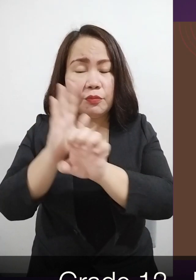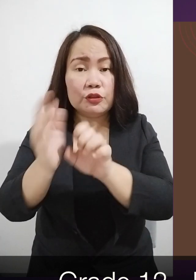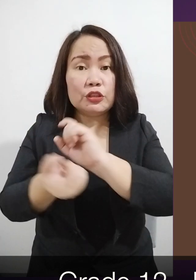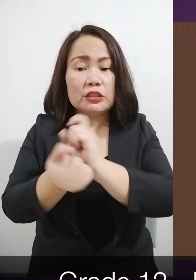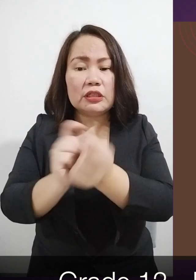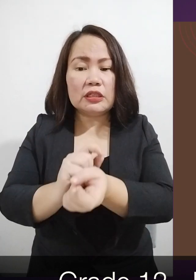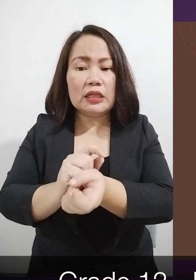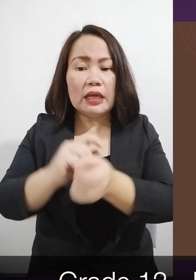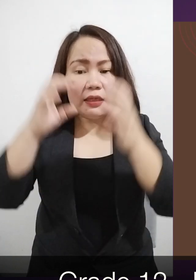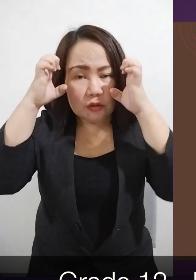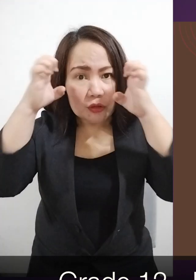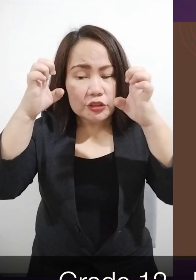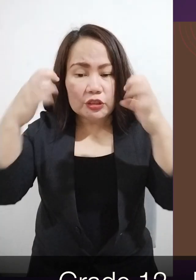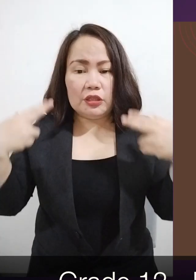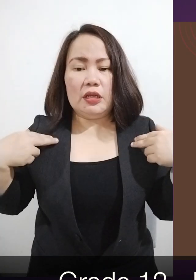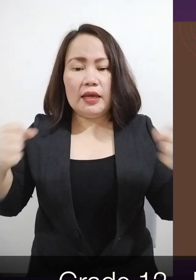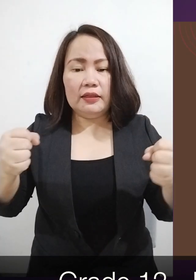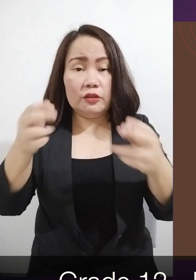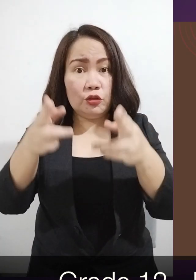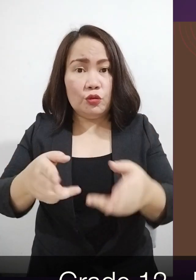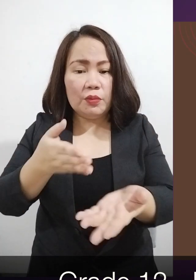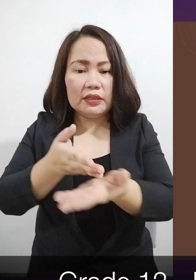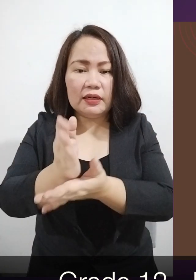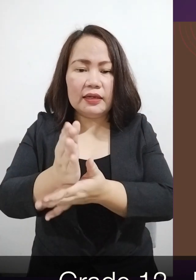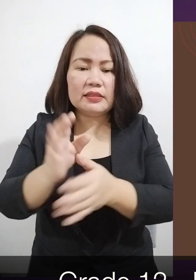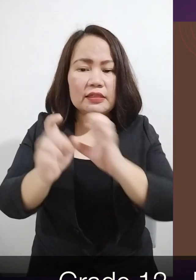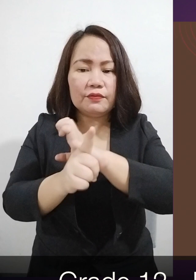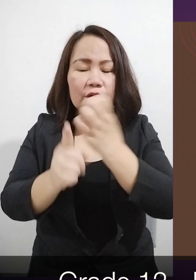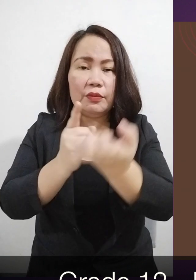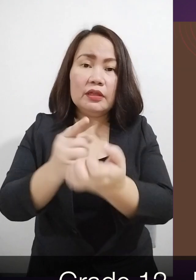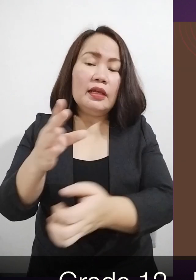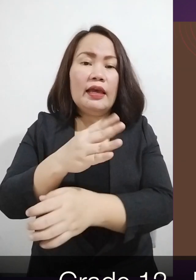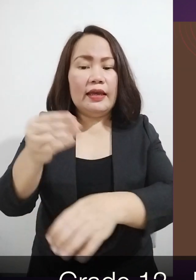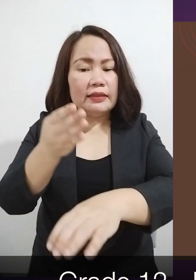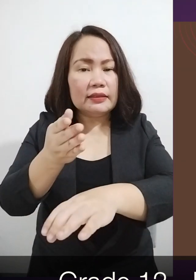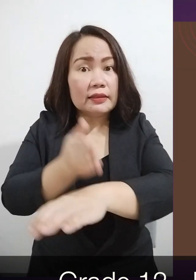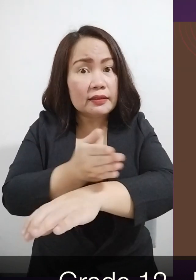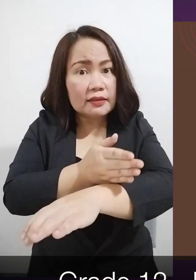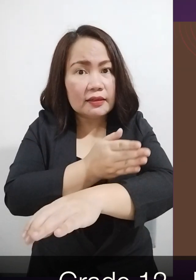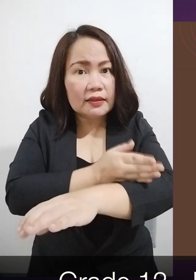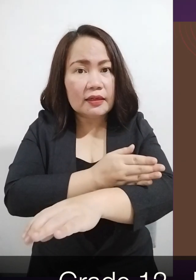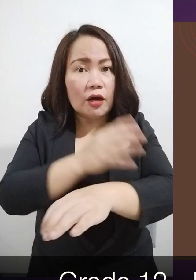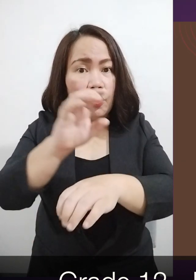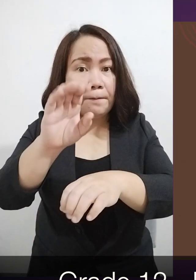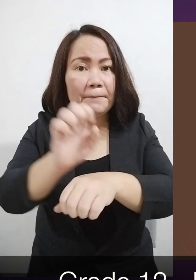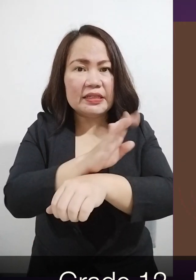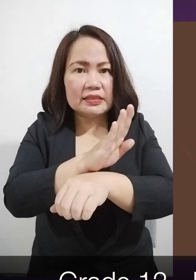ng edukasyon, kalusugan, karapatang pantao, kapaligiran at pag-unlad ng negosyo.